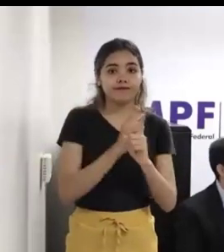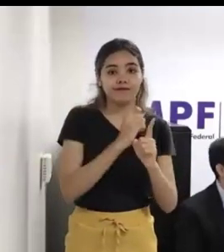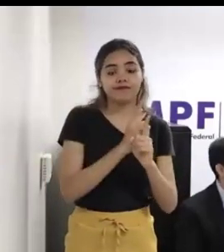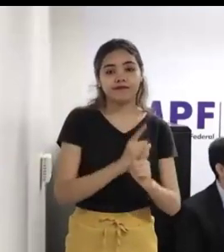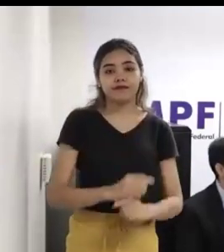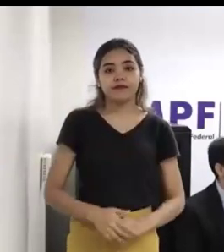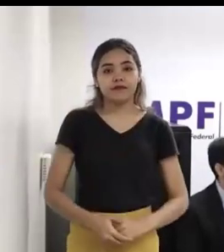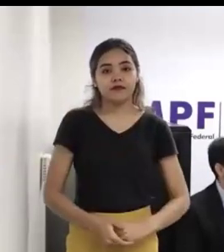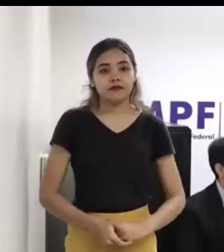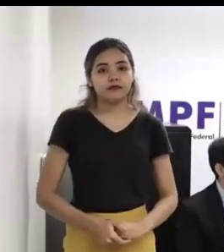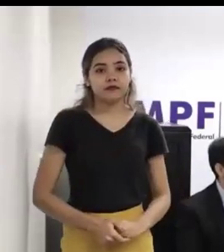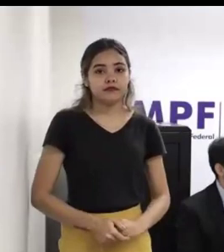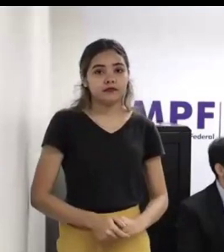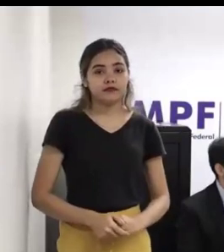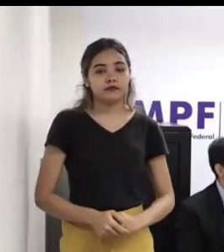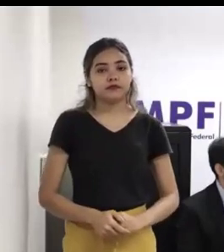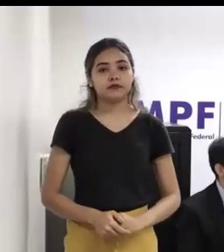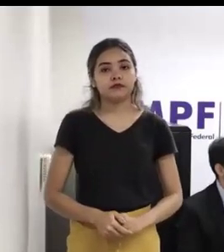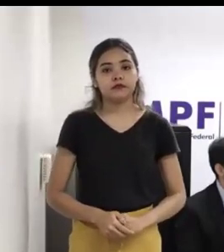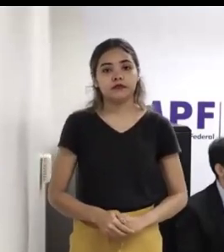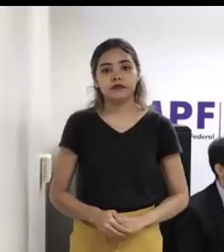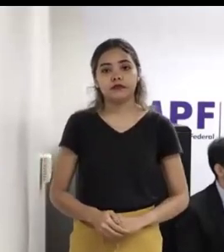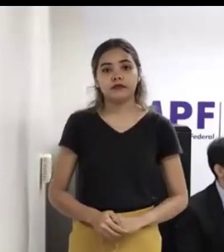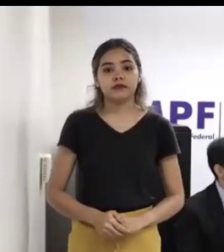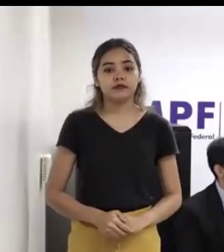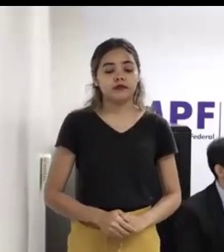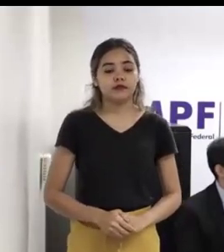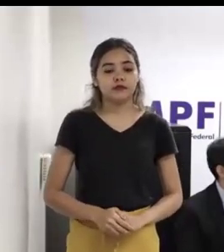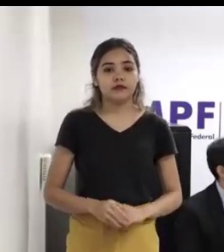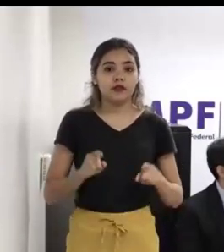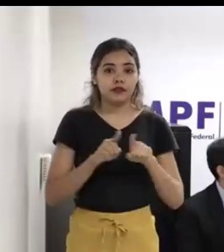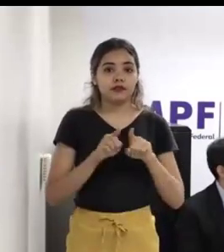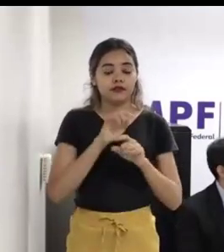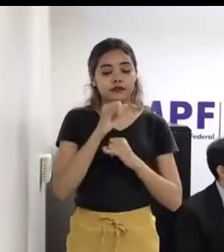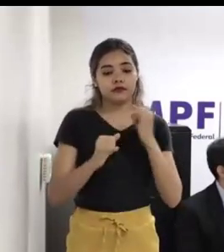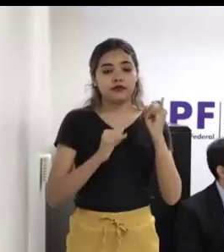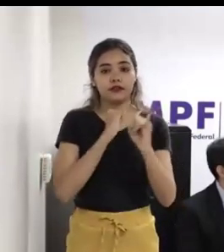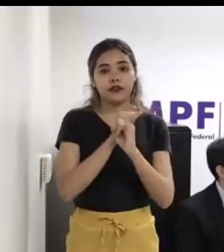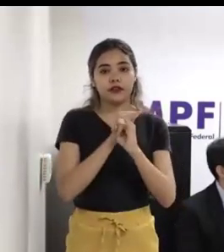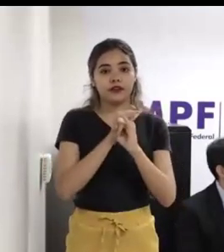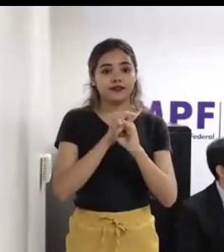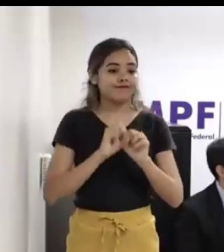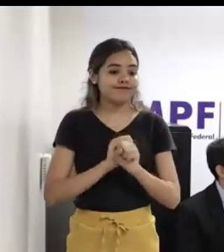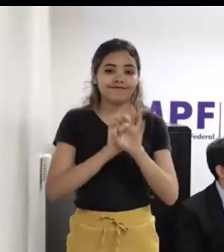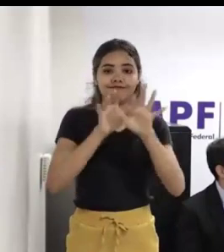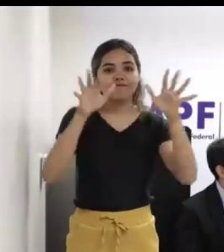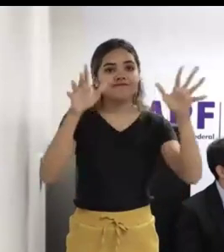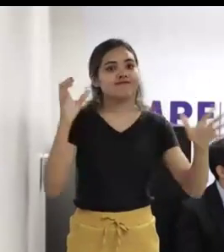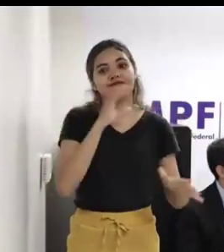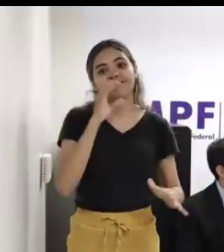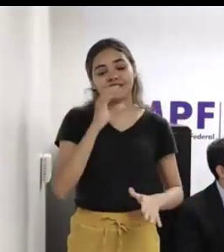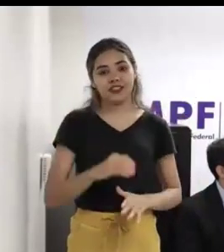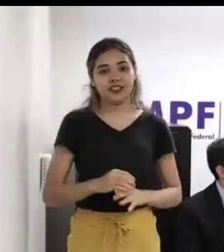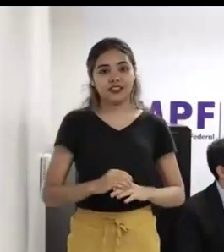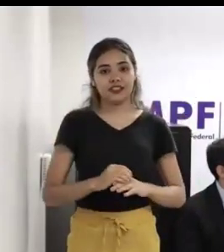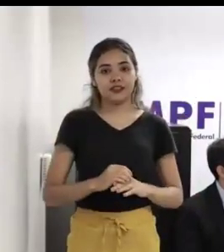internet permite uma série de difusão uma difusão muito rápida da da imagem da vítima explorada então o potencial de